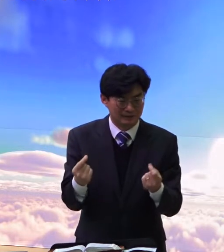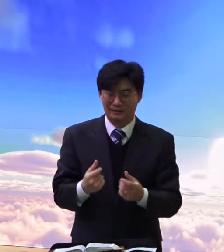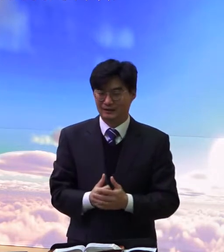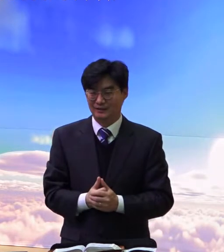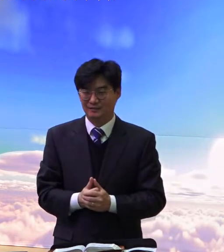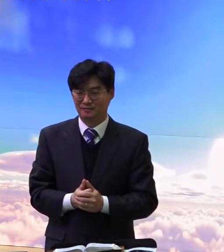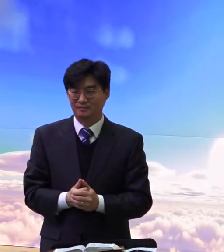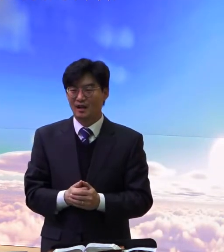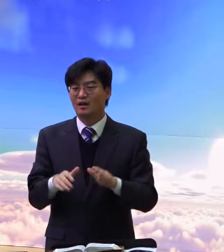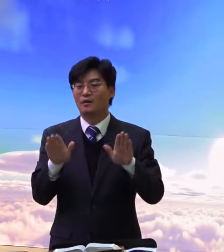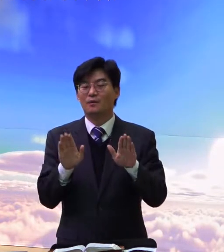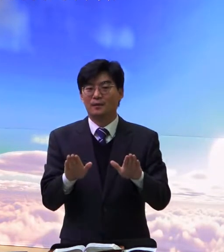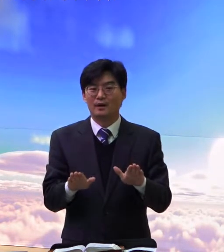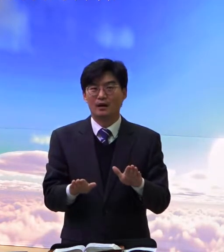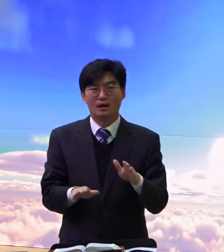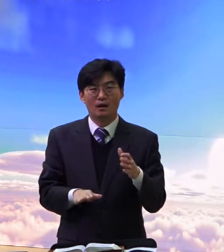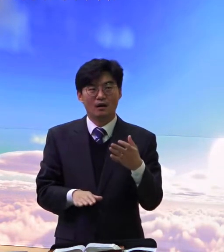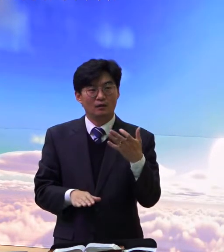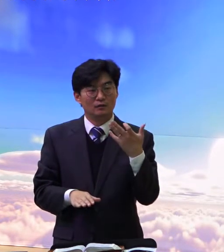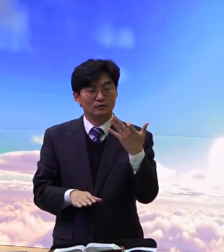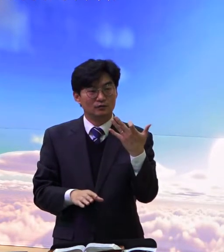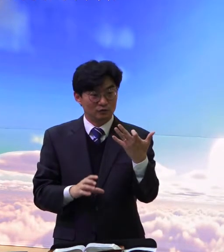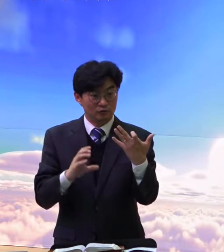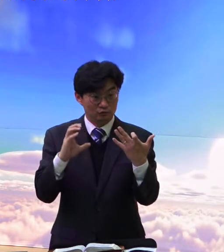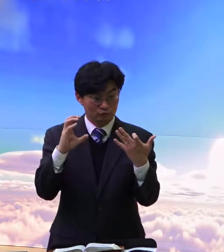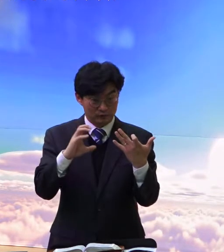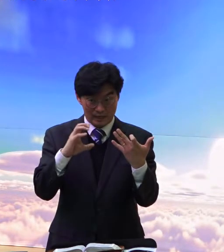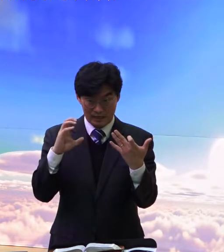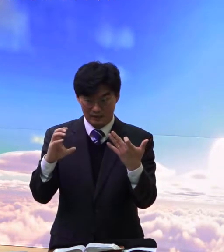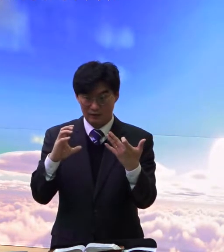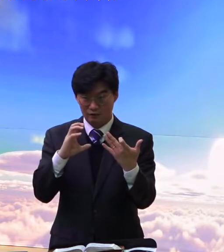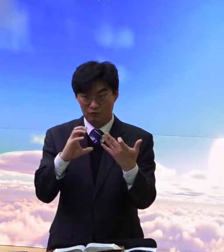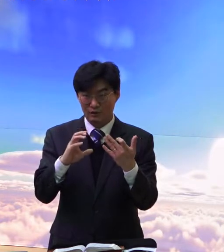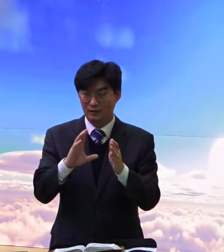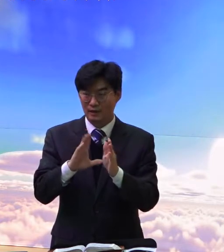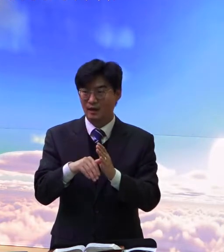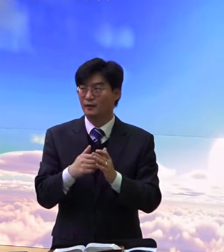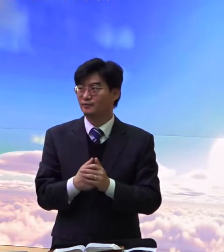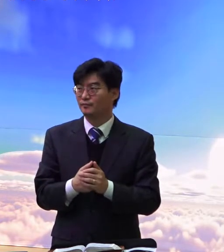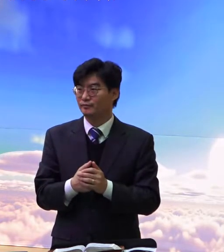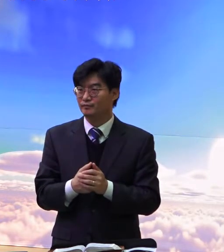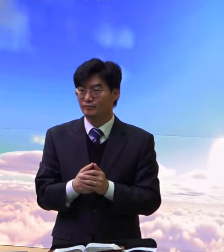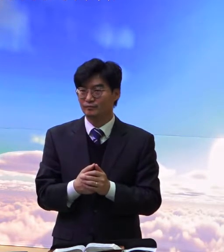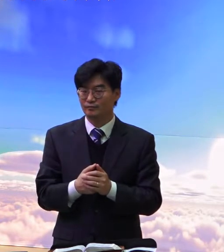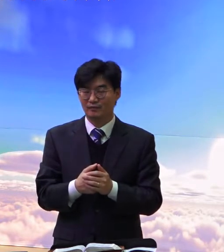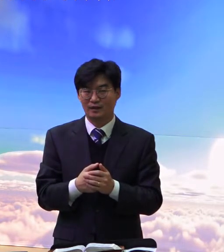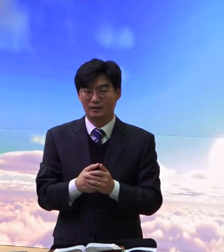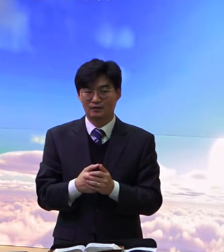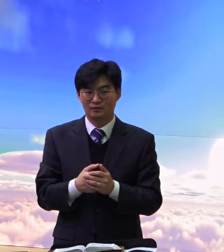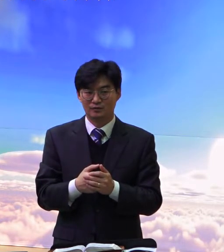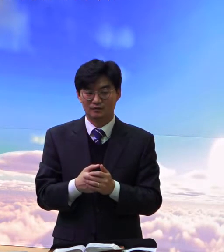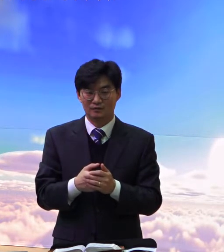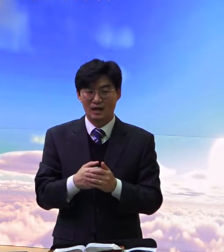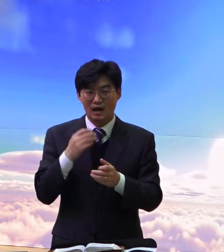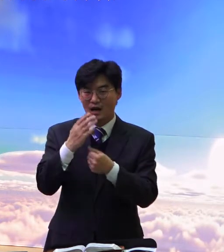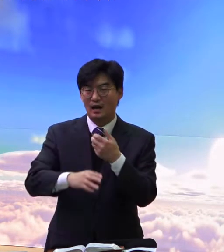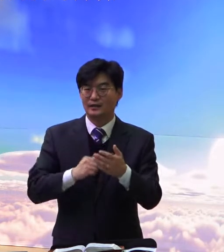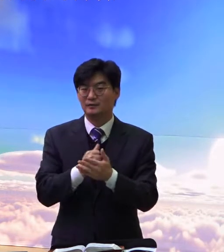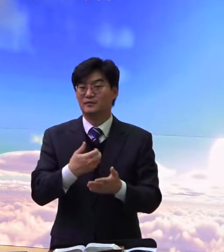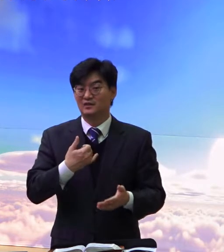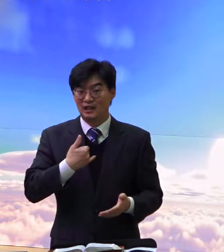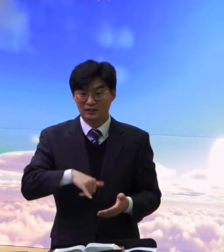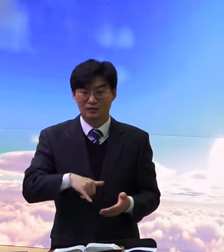오래전 19세기 성공의 주교였던 J.C. 라일이라는 분이 이렇게 이야기했습니다. 하나님의 자녀에게는